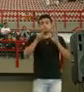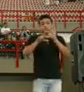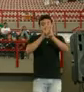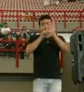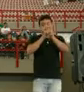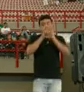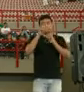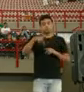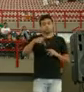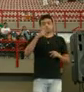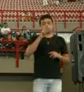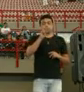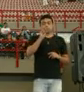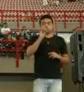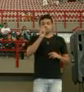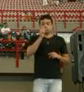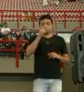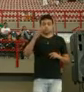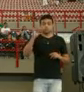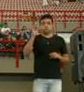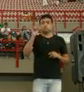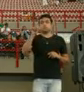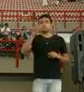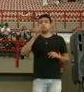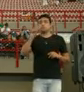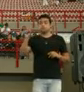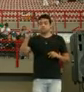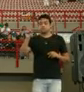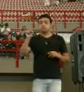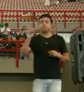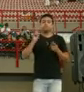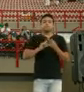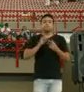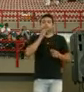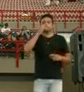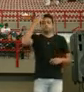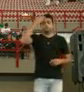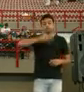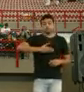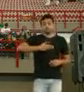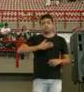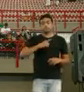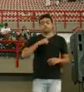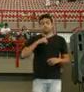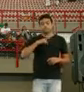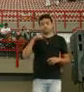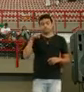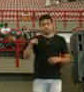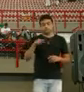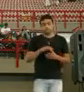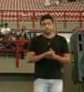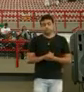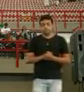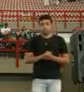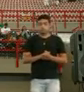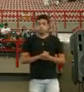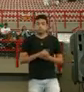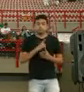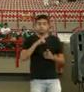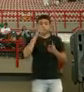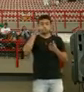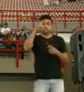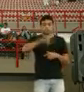das proporções fixas ou definidas. Para você provar a lei de Proust, tem aí uma reação de combustão